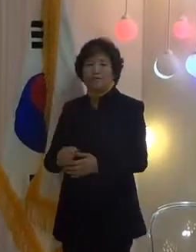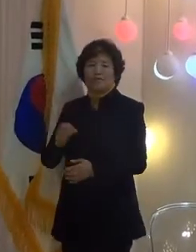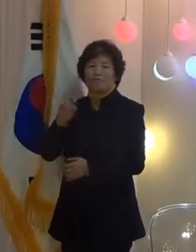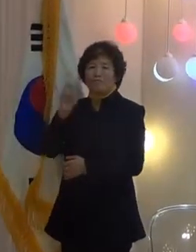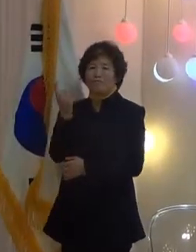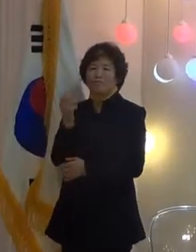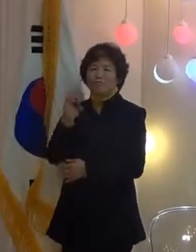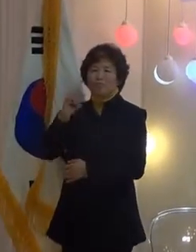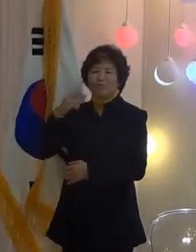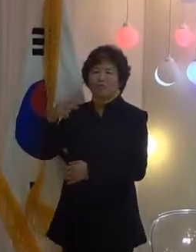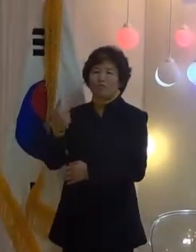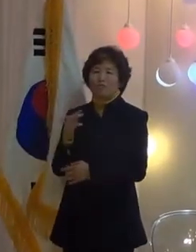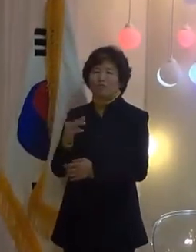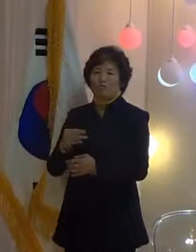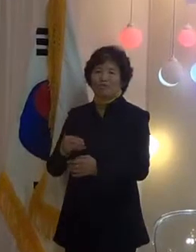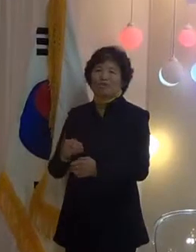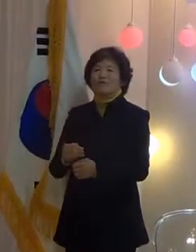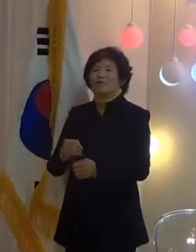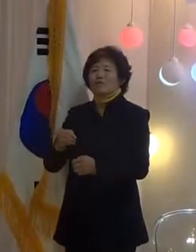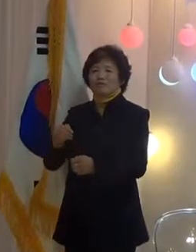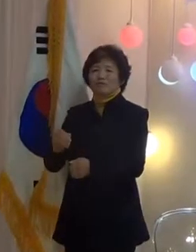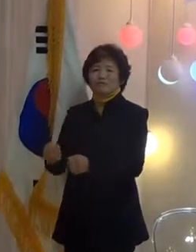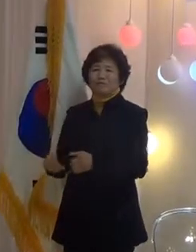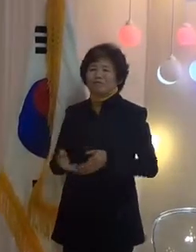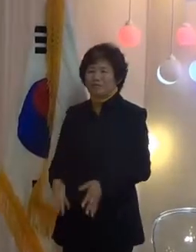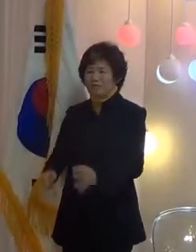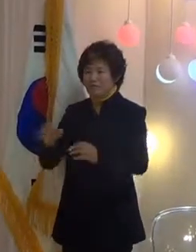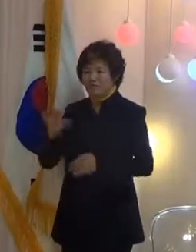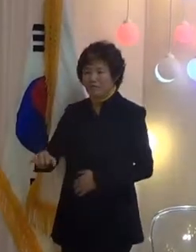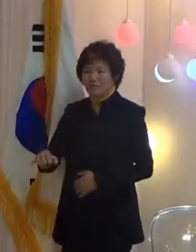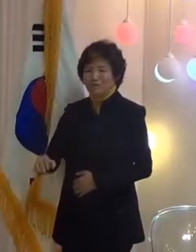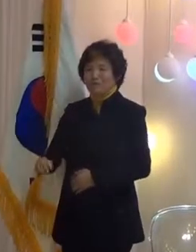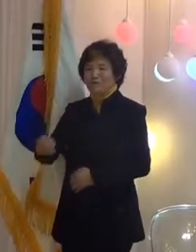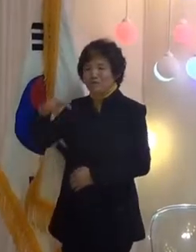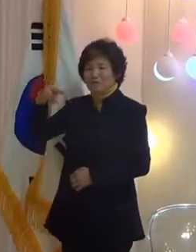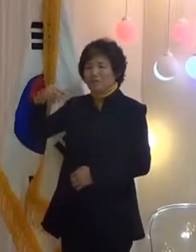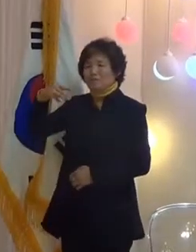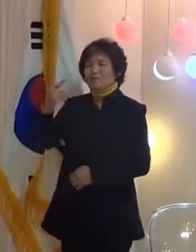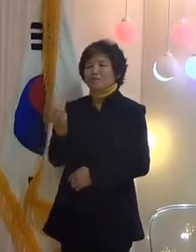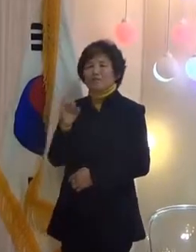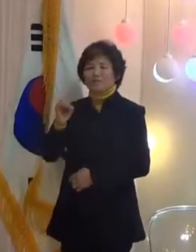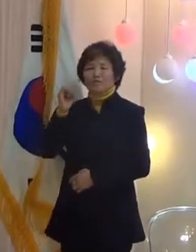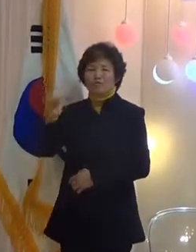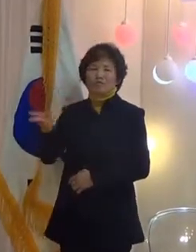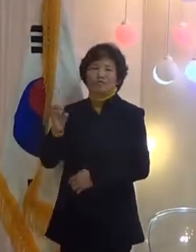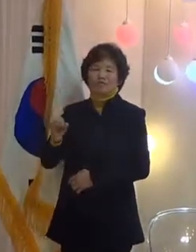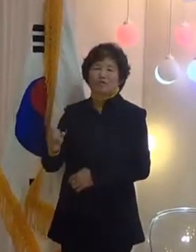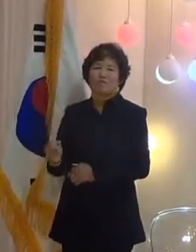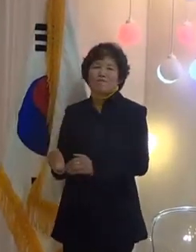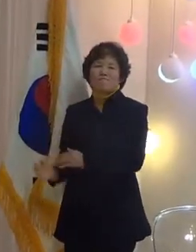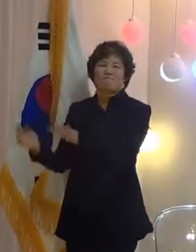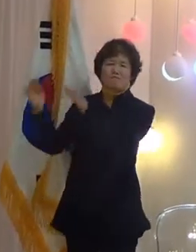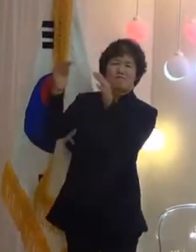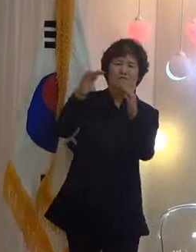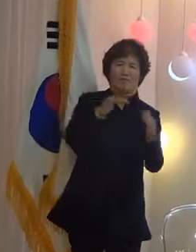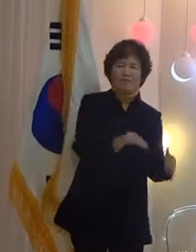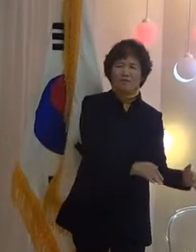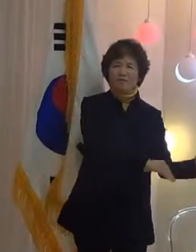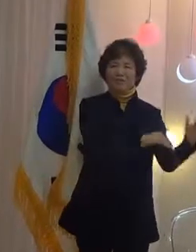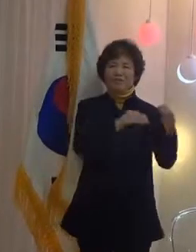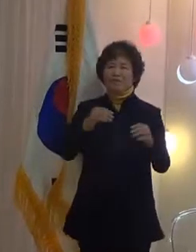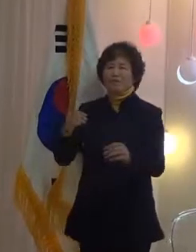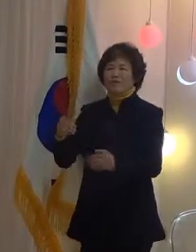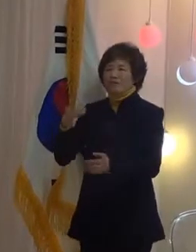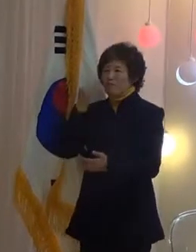게 제 고향이 통영입니다. 통영에 있다 보니까 그 제발 파도가 치는데 그 돌이